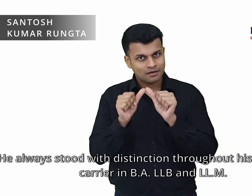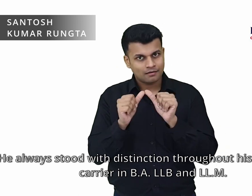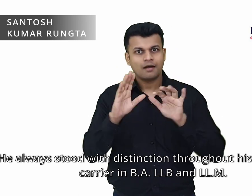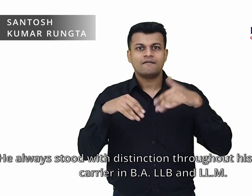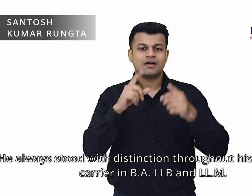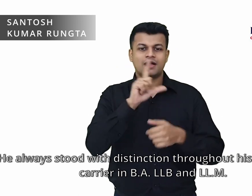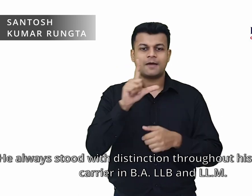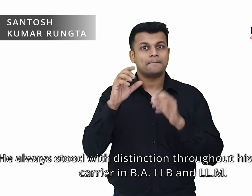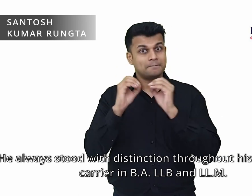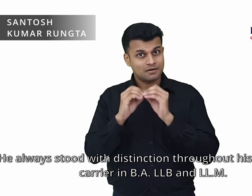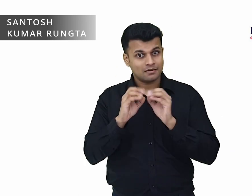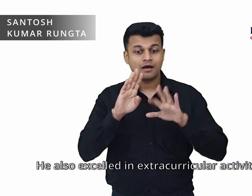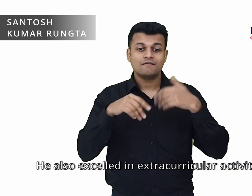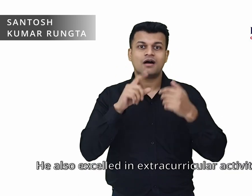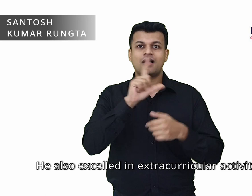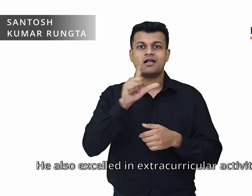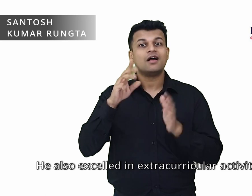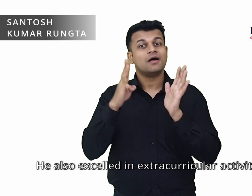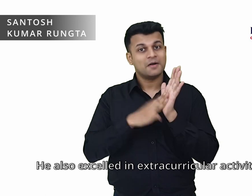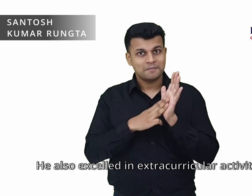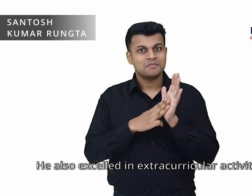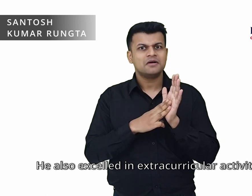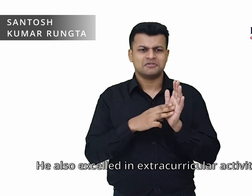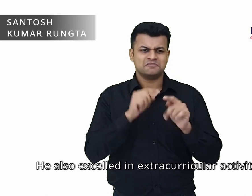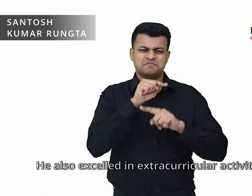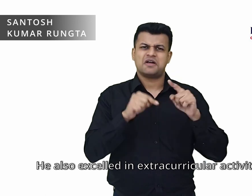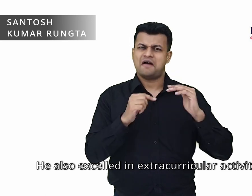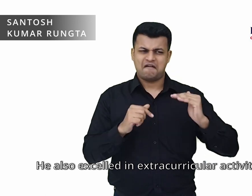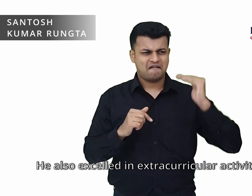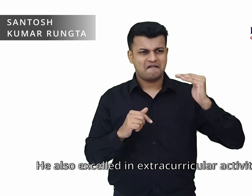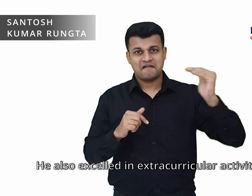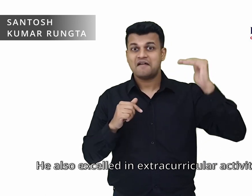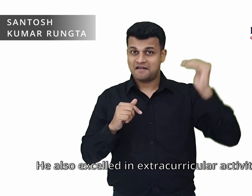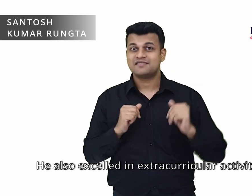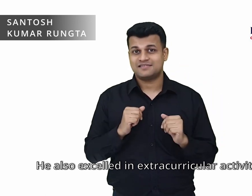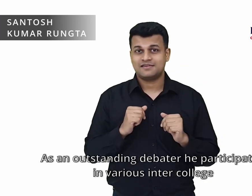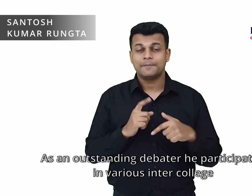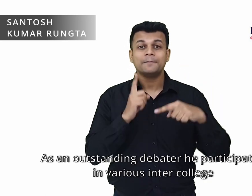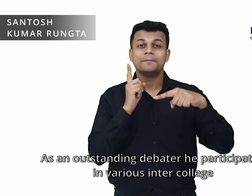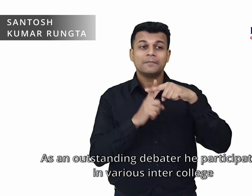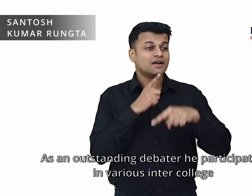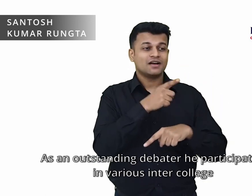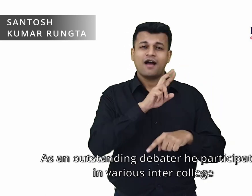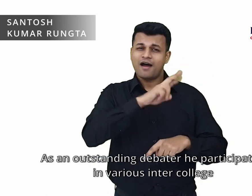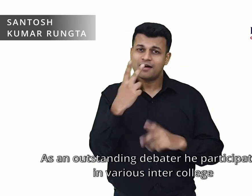विशिष्टता के साथ खड़े रहे। उन्होंने पाठ्येतर गतिविधियों में भी उत्कृष्ट प्रदर्शन किया। एक उत्कृष्ट डिबेटर के रूप